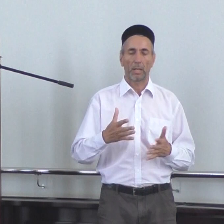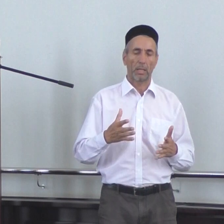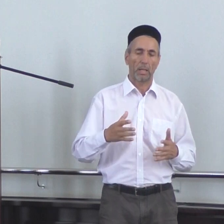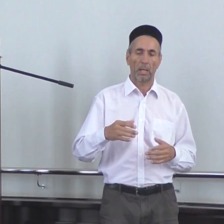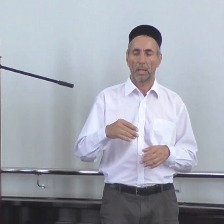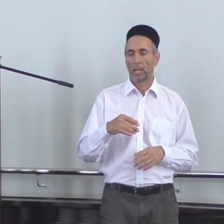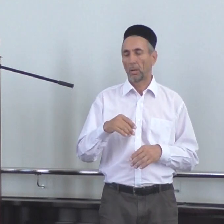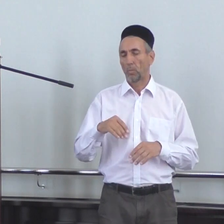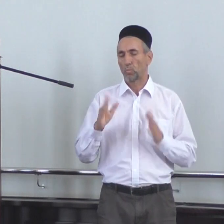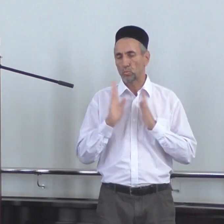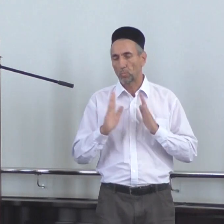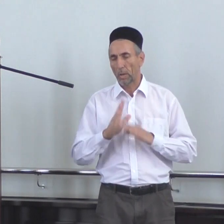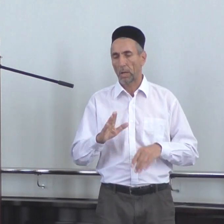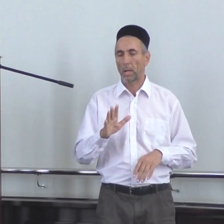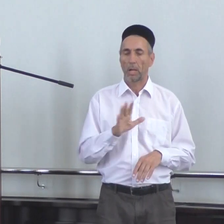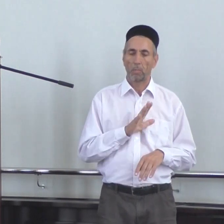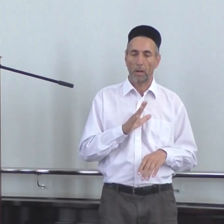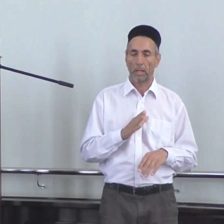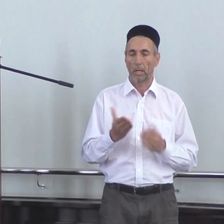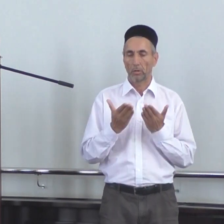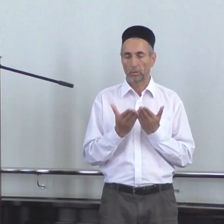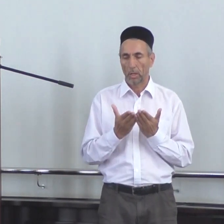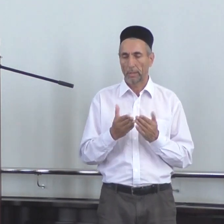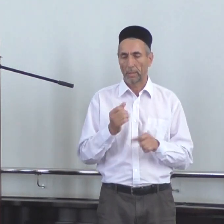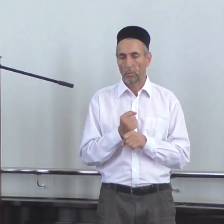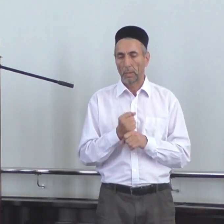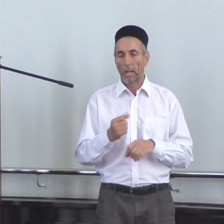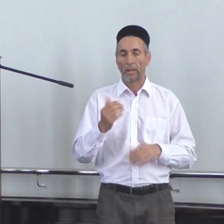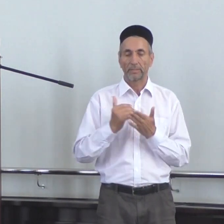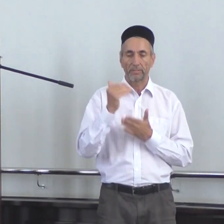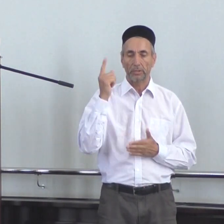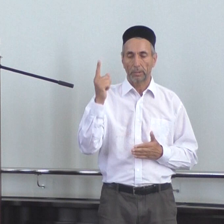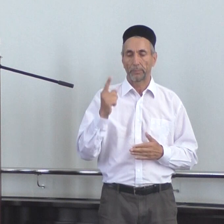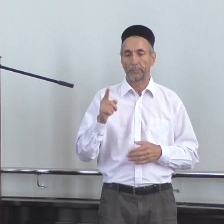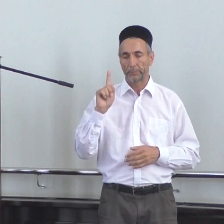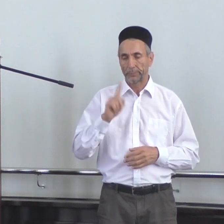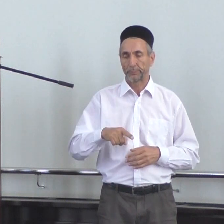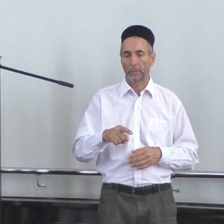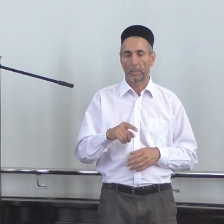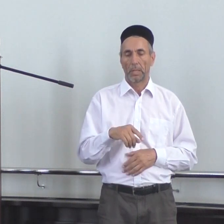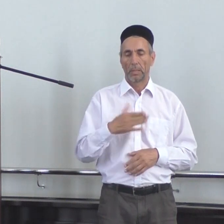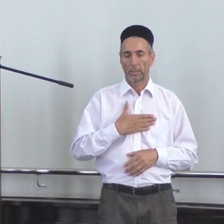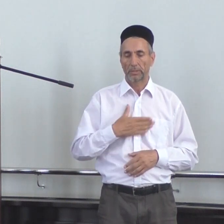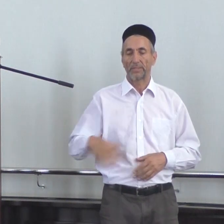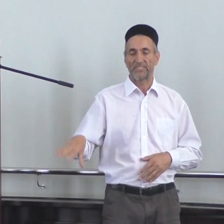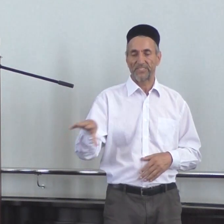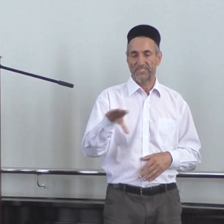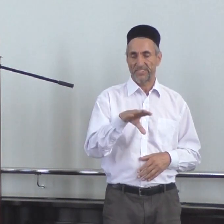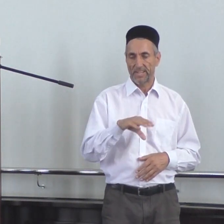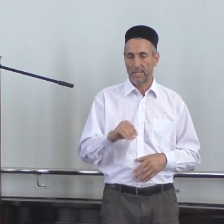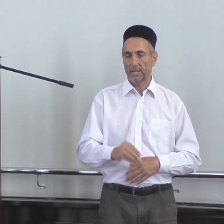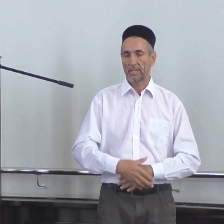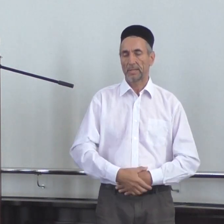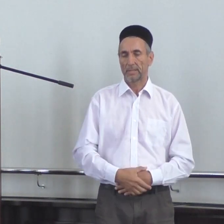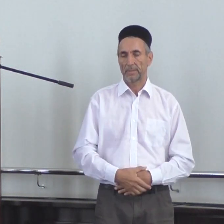мөэмин мусульманнар вафат икән шушы дуганы укыйбыз. Аллаһка ялварабыз: «Я Раббым, бөтенебез,